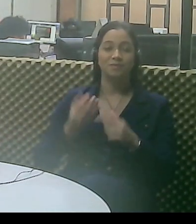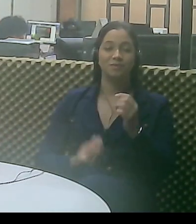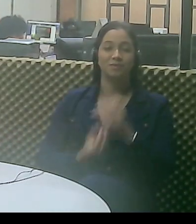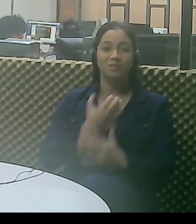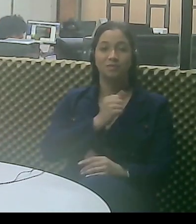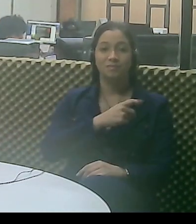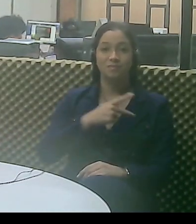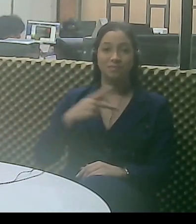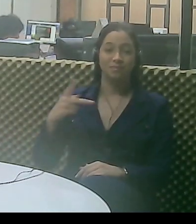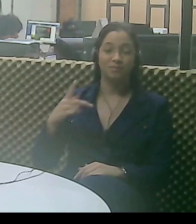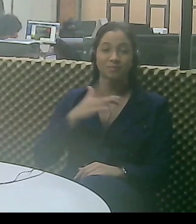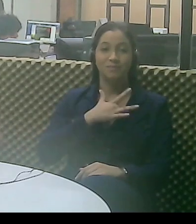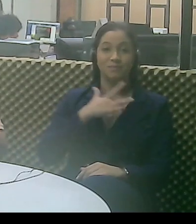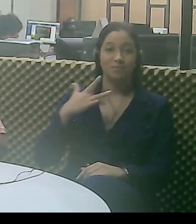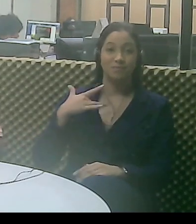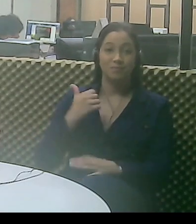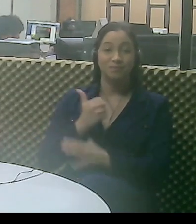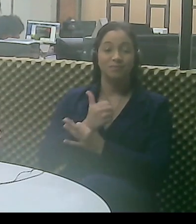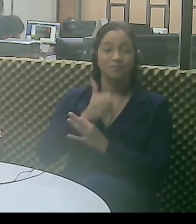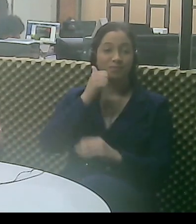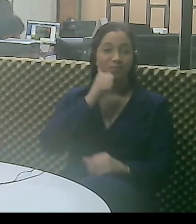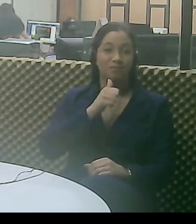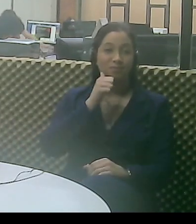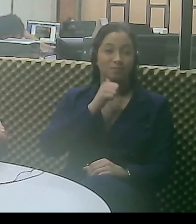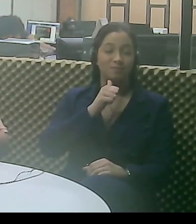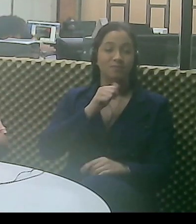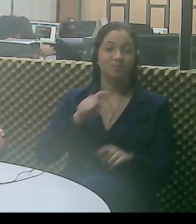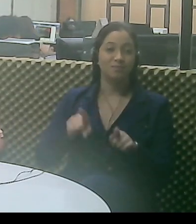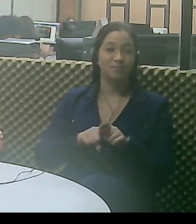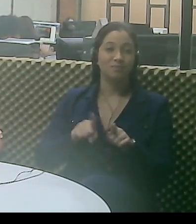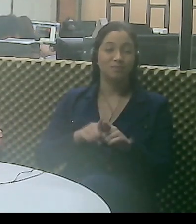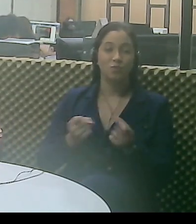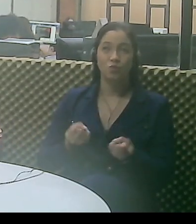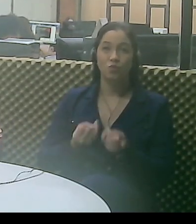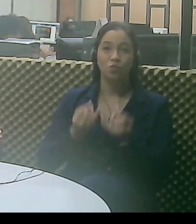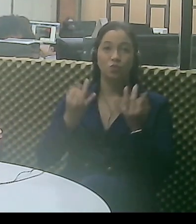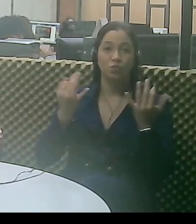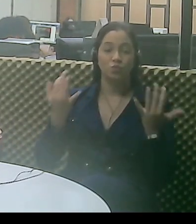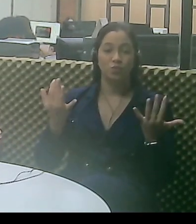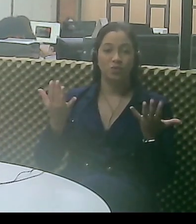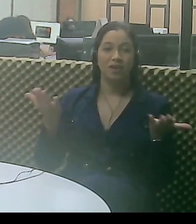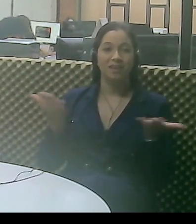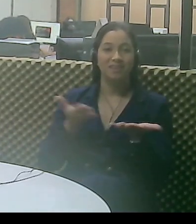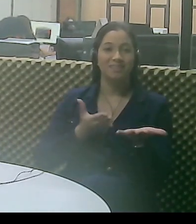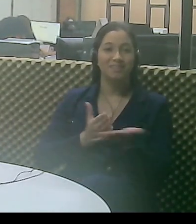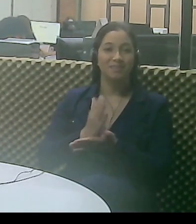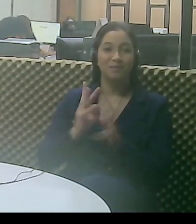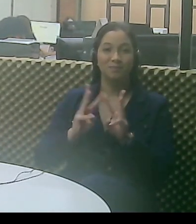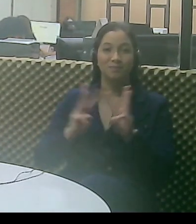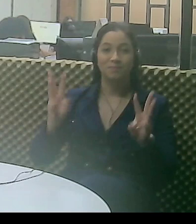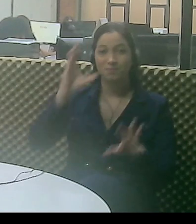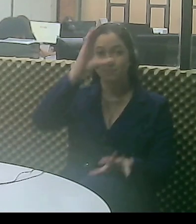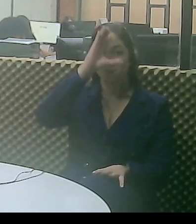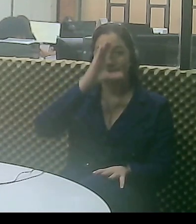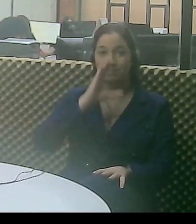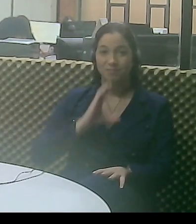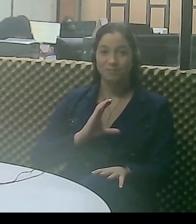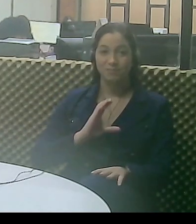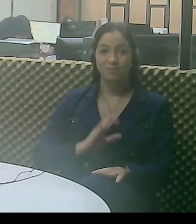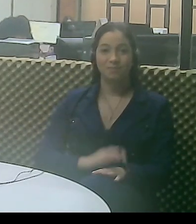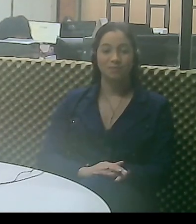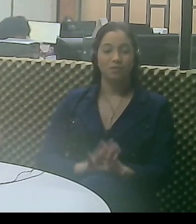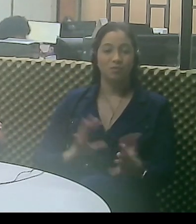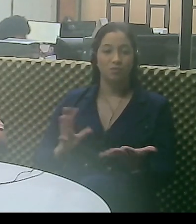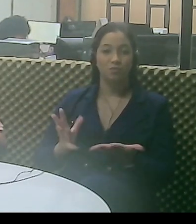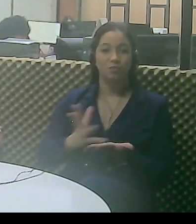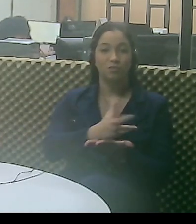já criou aplicativos de saúde, de segurança para mulher e muitos outros. Agora lança o Portal Cidadão, que